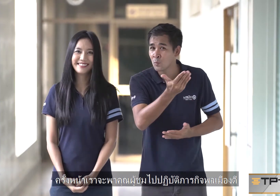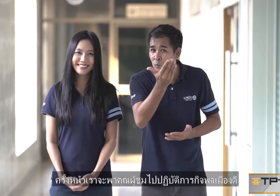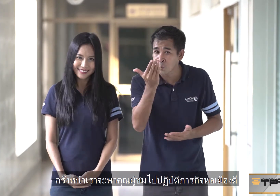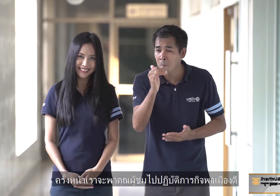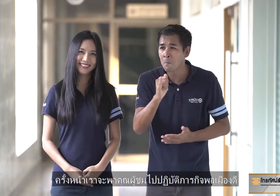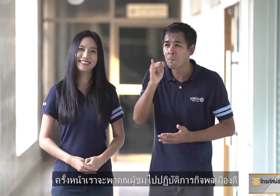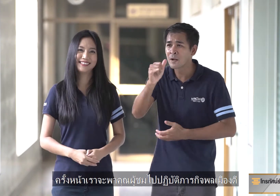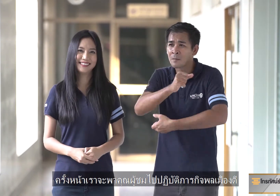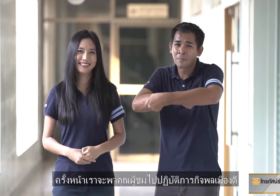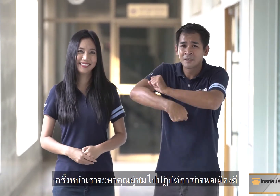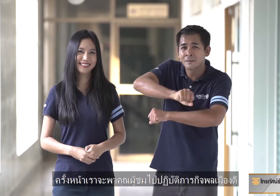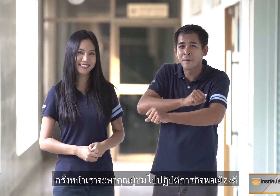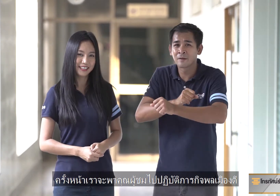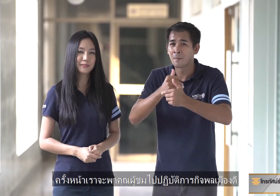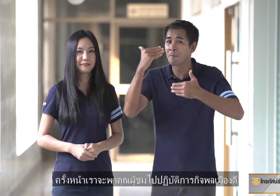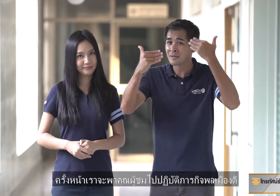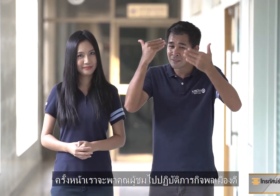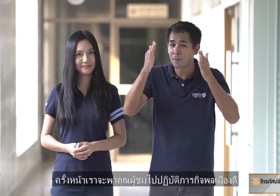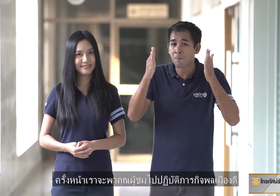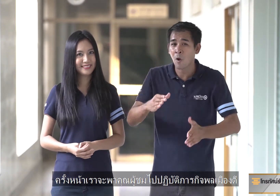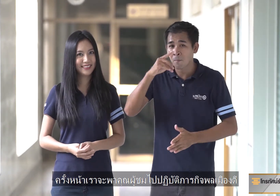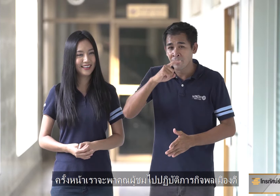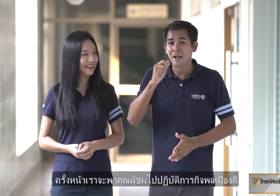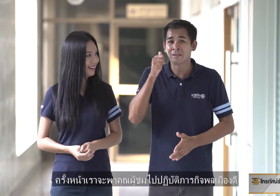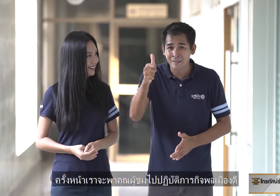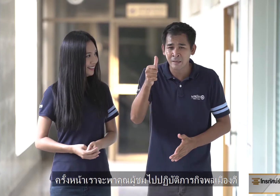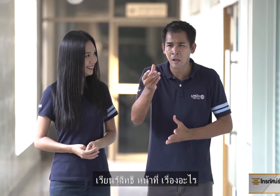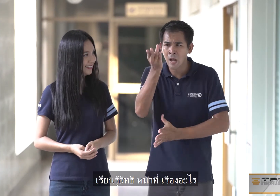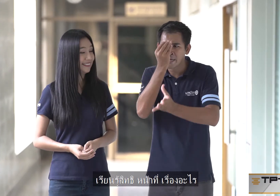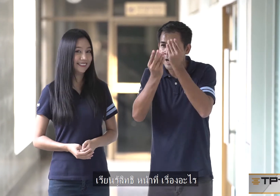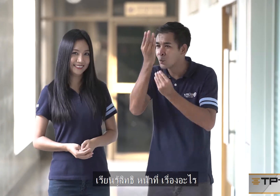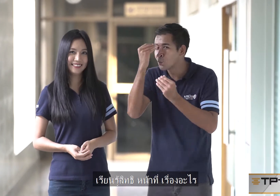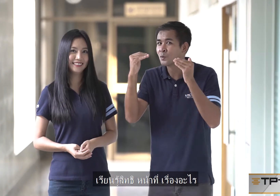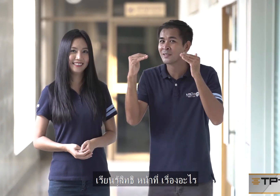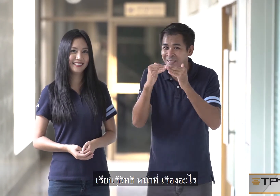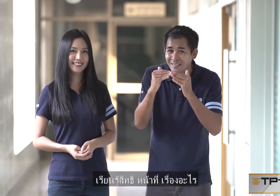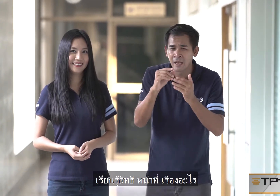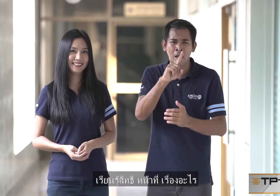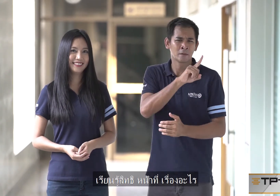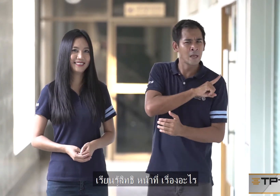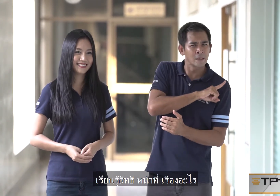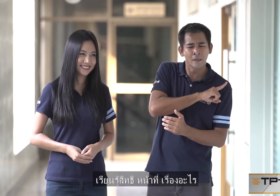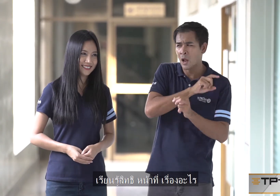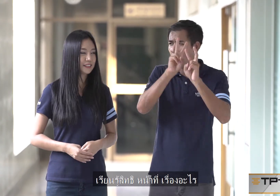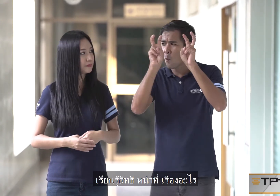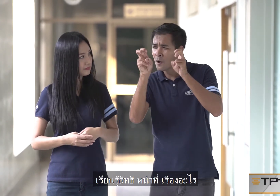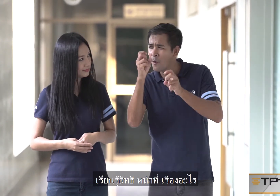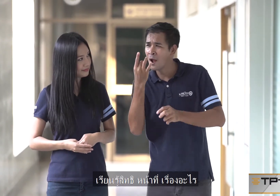มไปปฏิบัติภารกิจพลเมืองดีเรียนรู้สิทธิหน้าที่เรื่องอะ